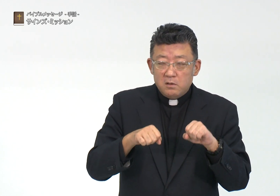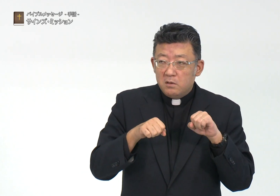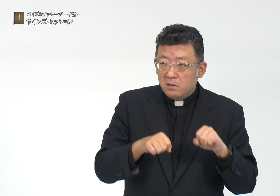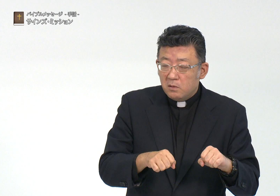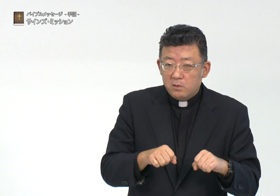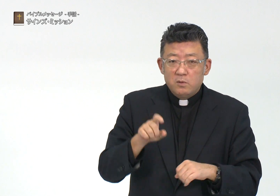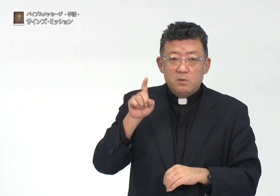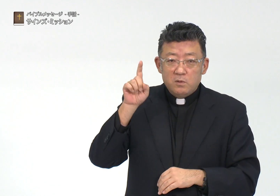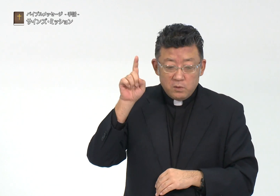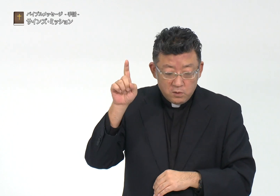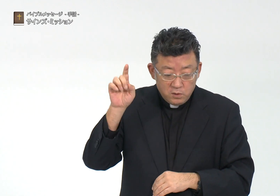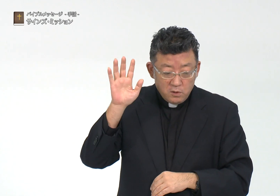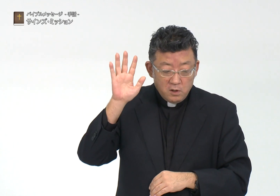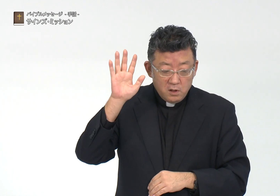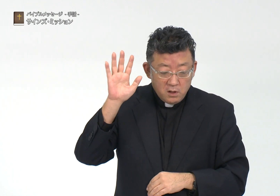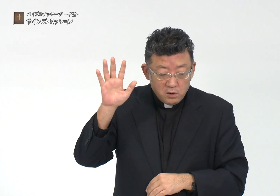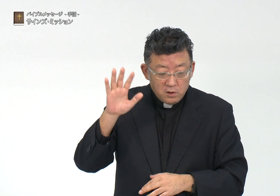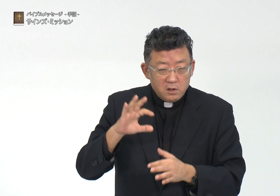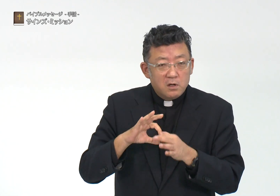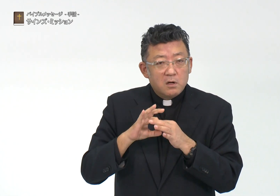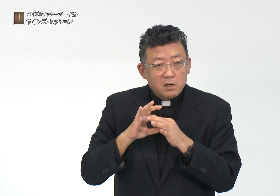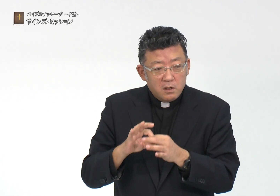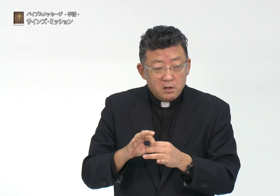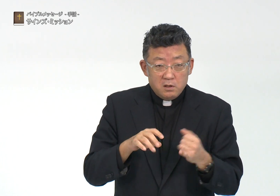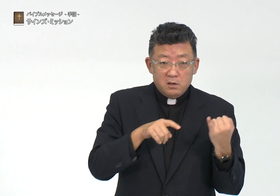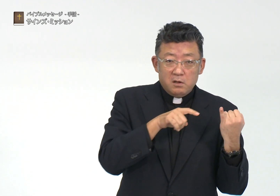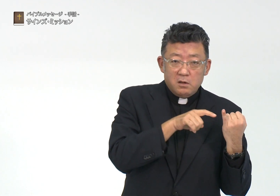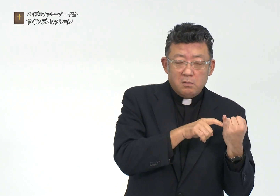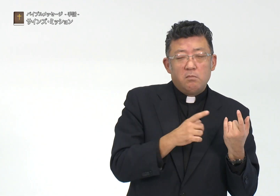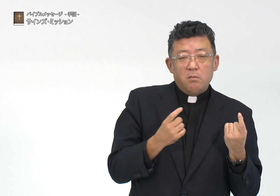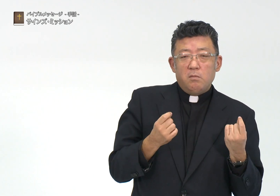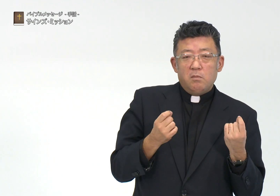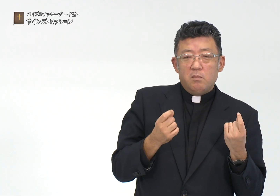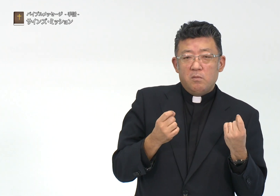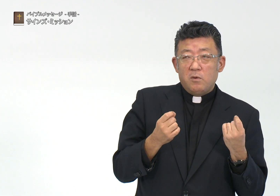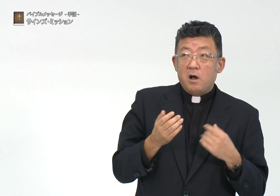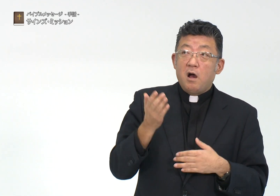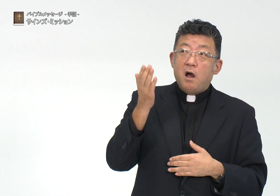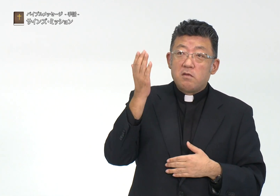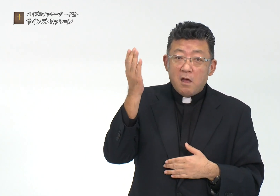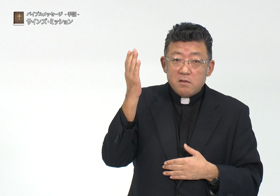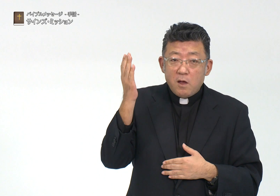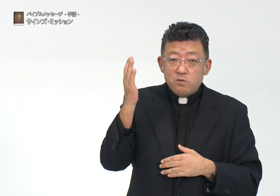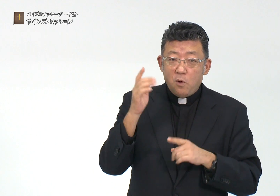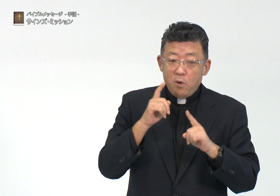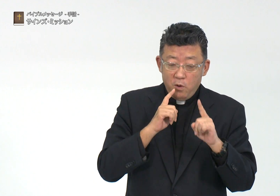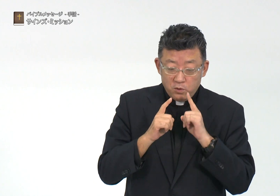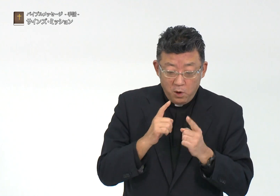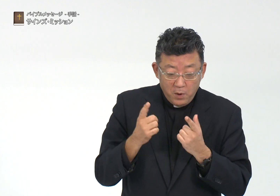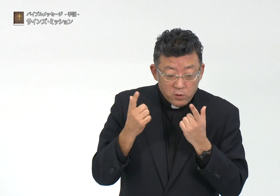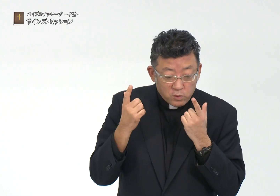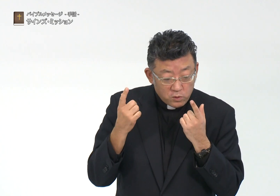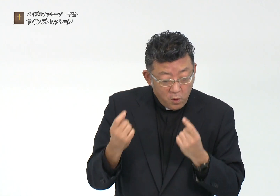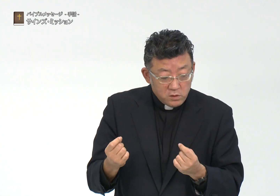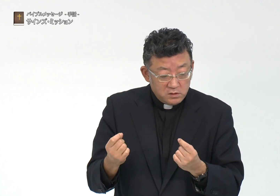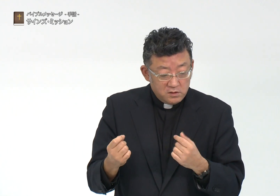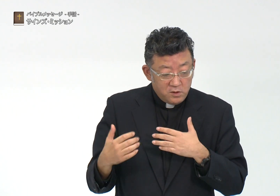神技のらしてくださることがあるからマリアも